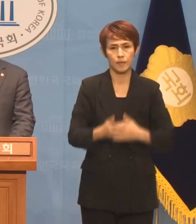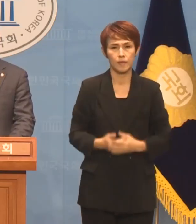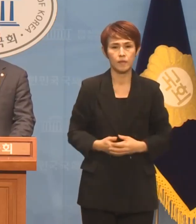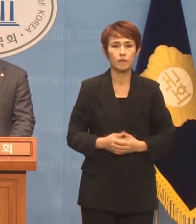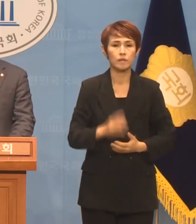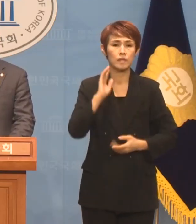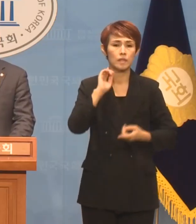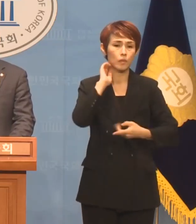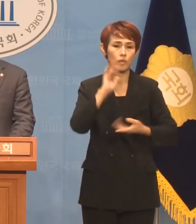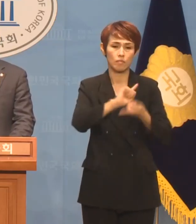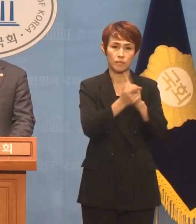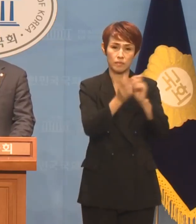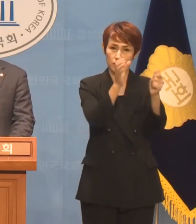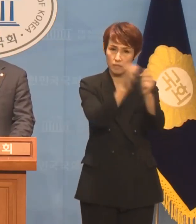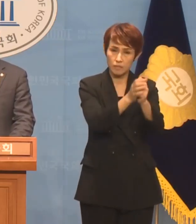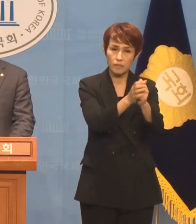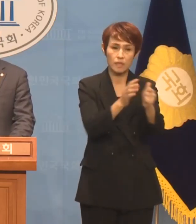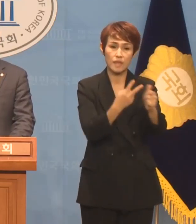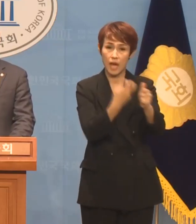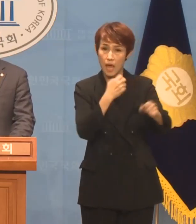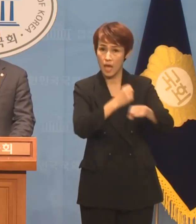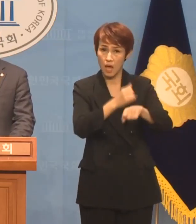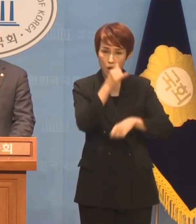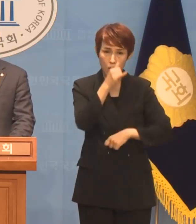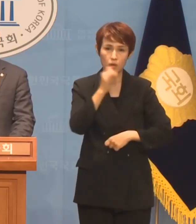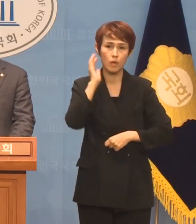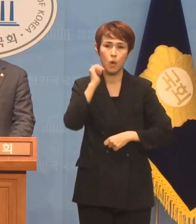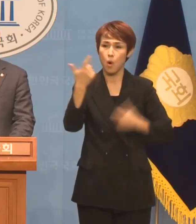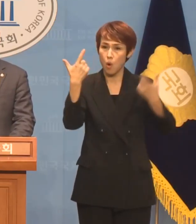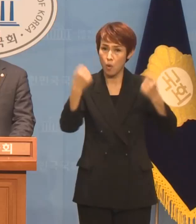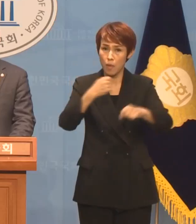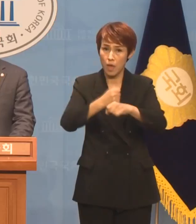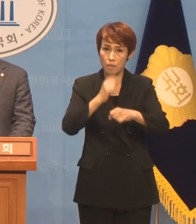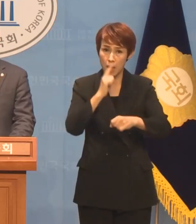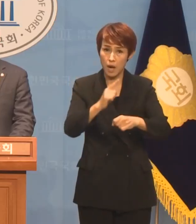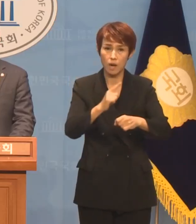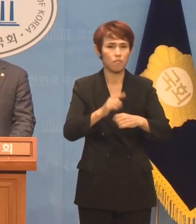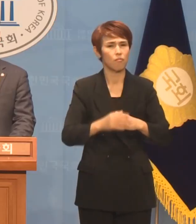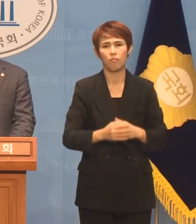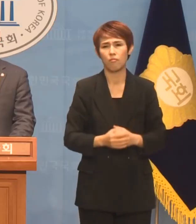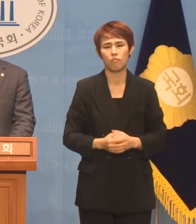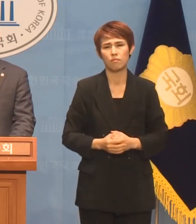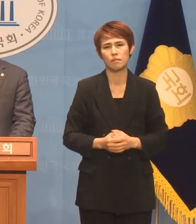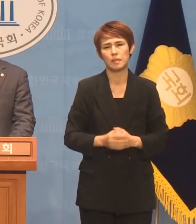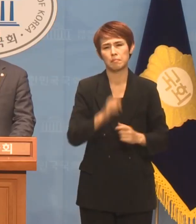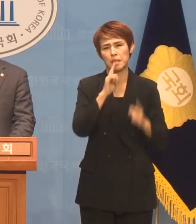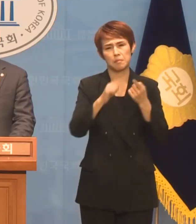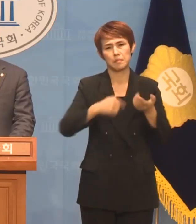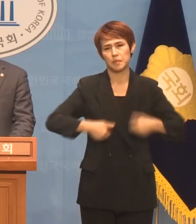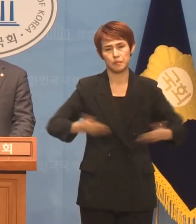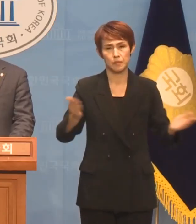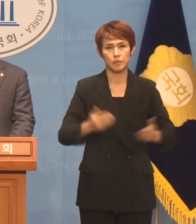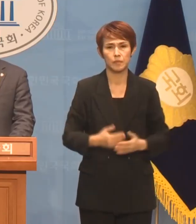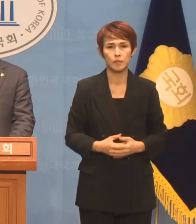대통령 권한대행의 탄핵 절차가 대통령에 준해야 한다는 주장 역시 일고의 가치도 없습니다.